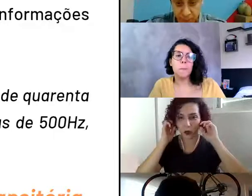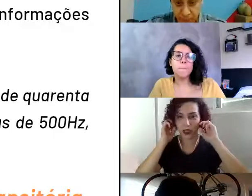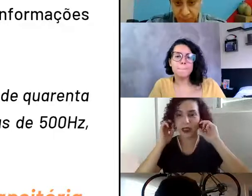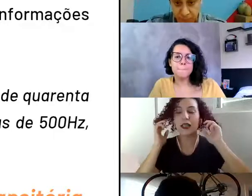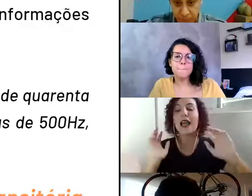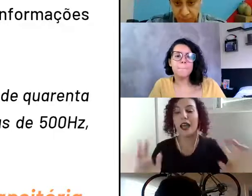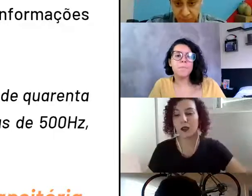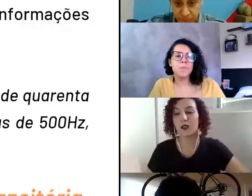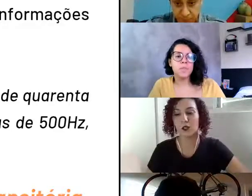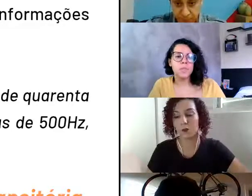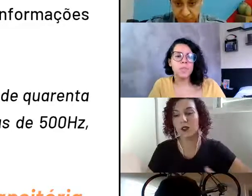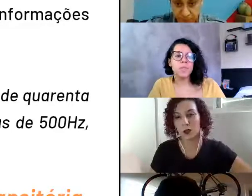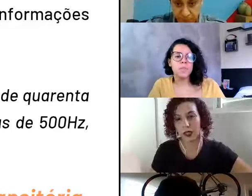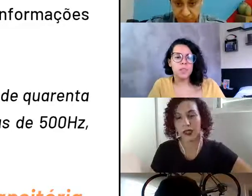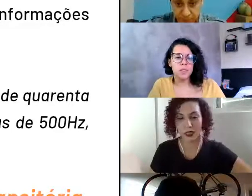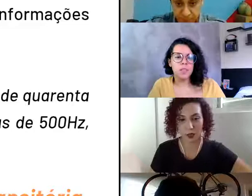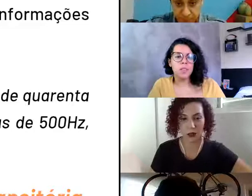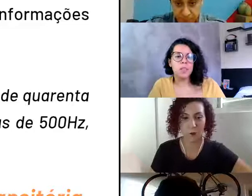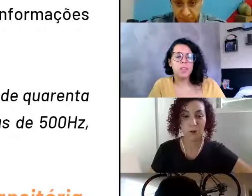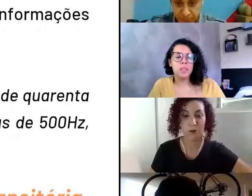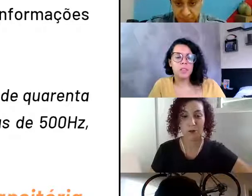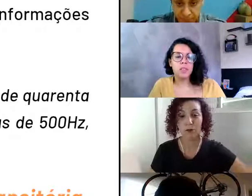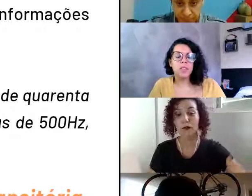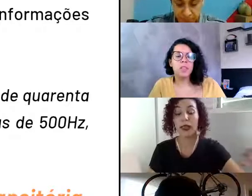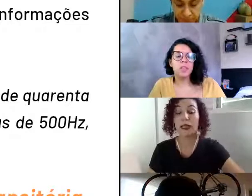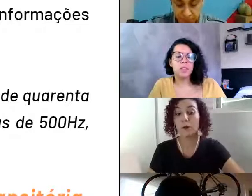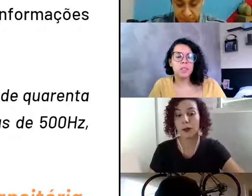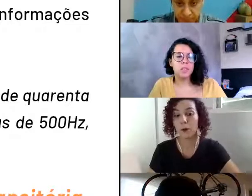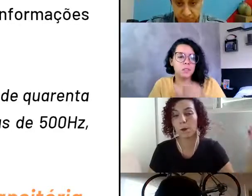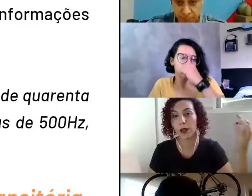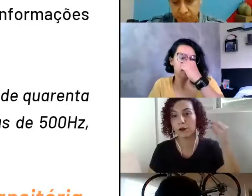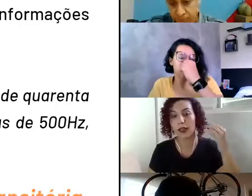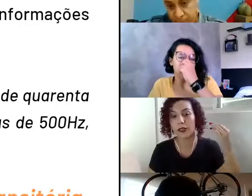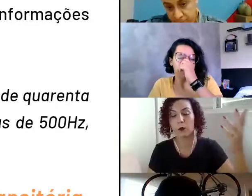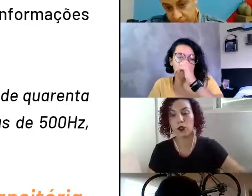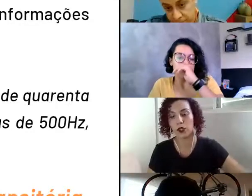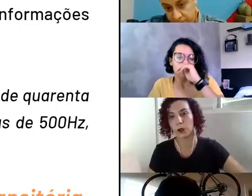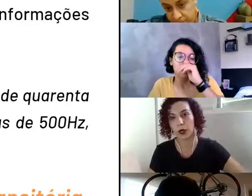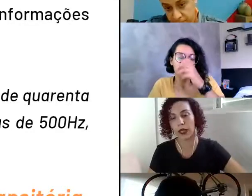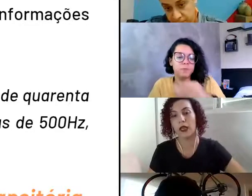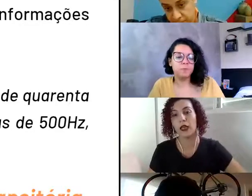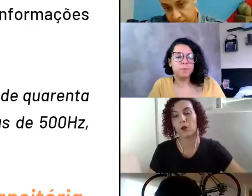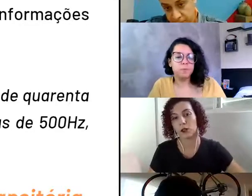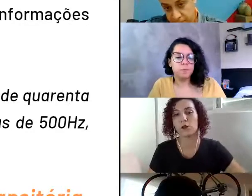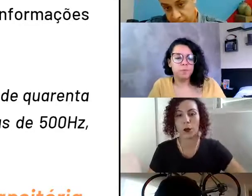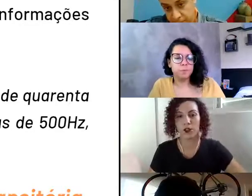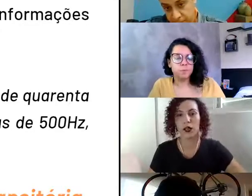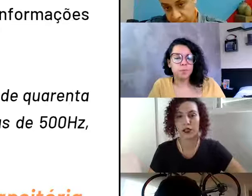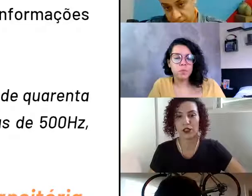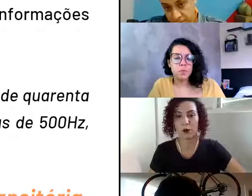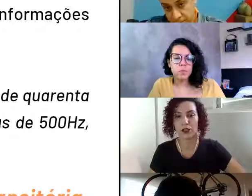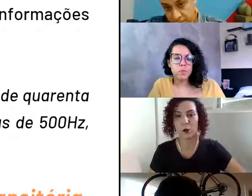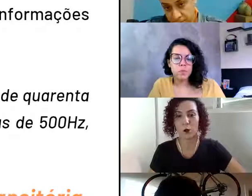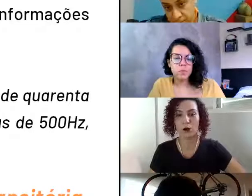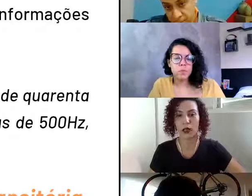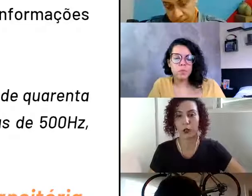não escuta, é o que a gente chama de surdez transitória. E também por uma perfuração do tímpano, né? Inclusive, os profissionais